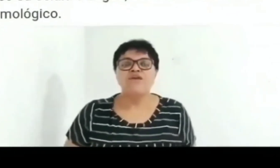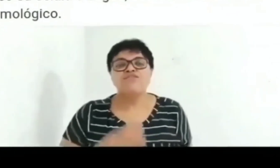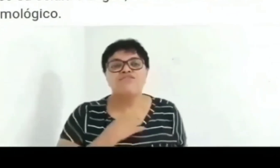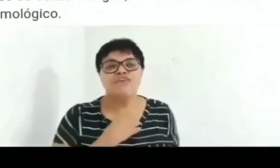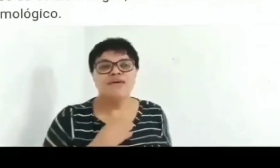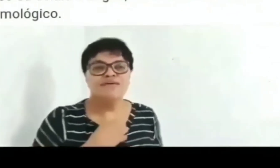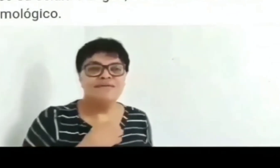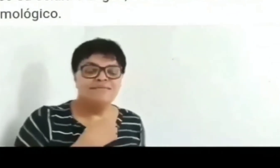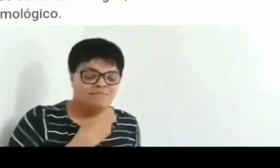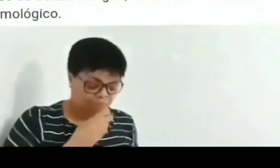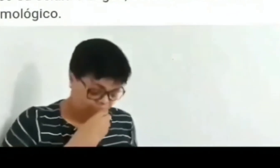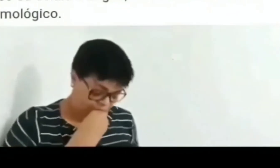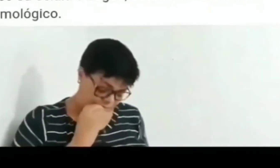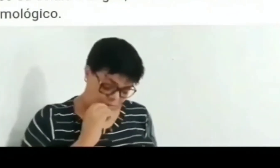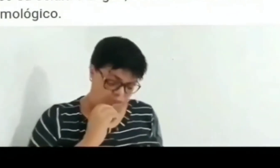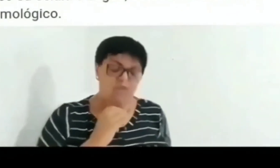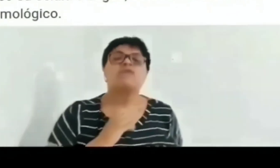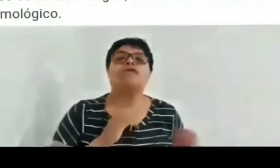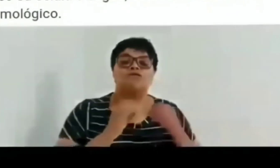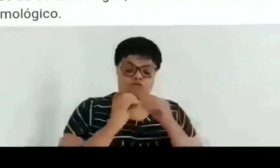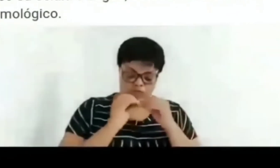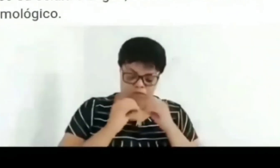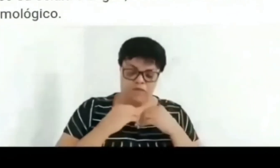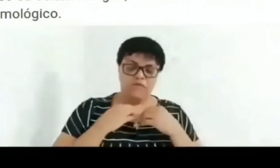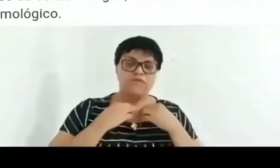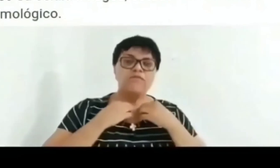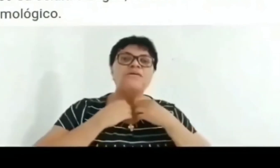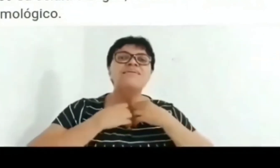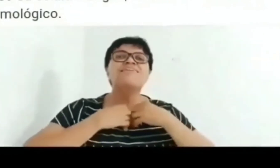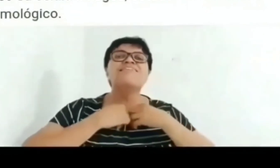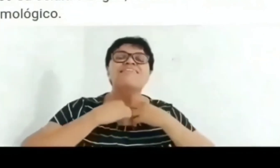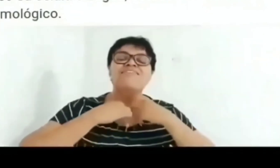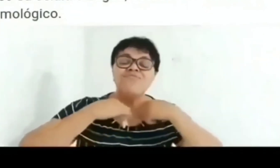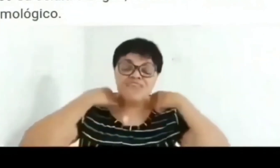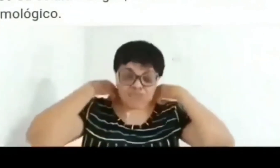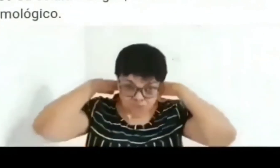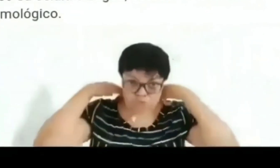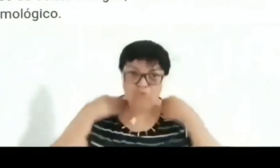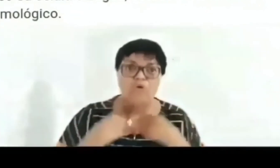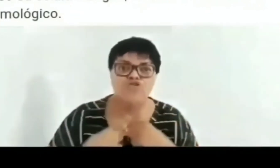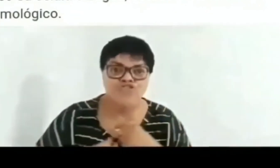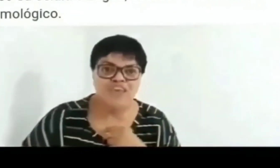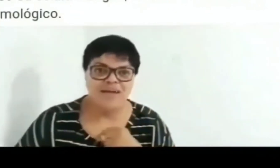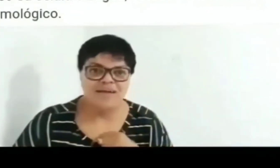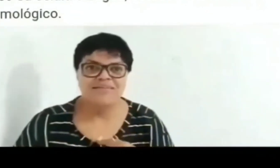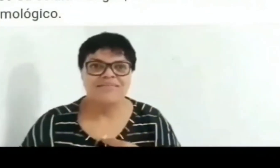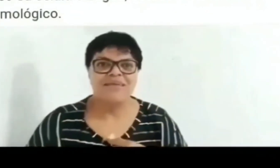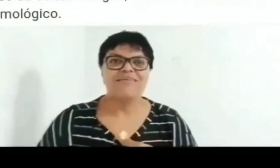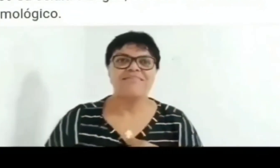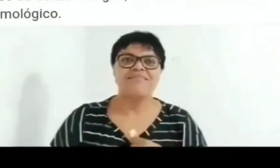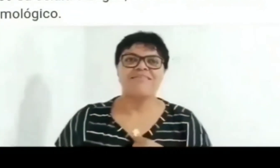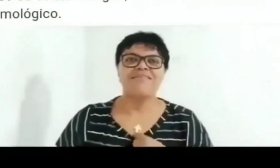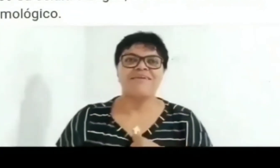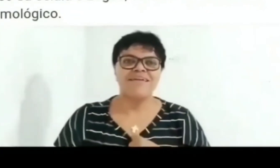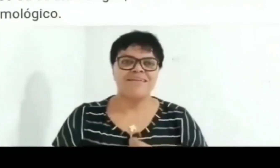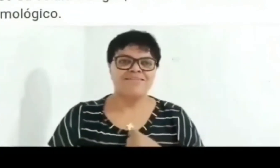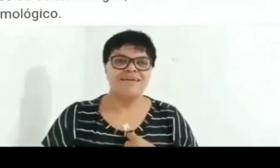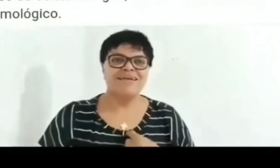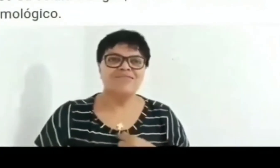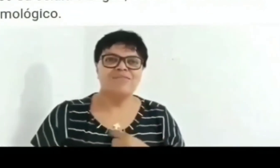E logia, que é o sufixo que significa estudo, logia, certo? Esse lindo, né,